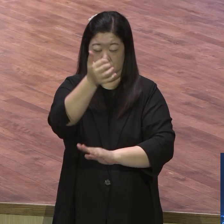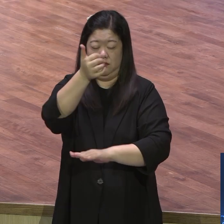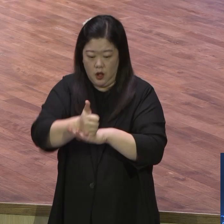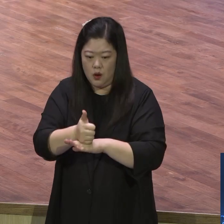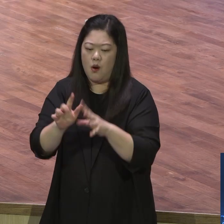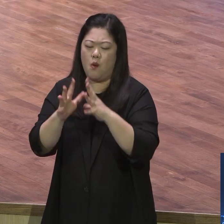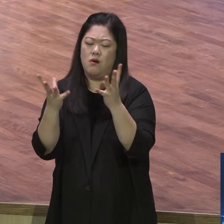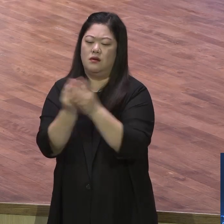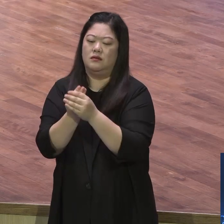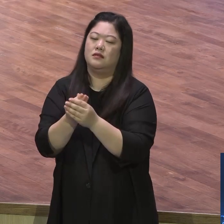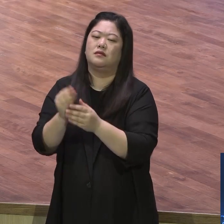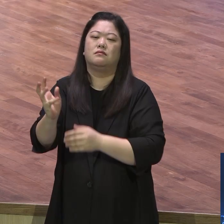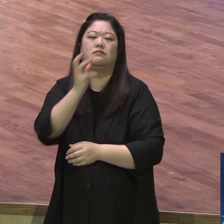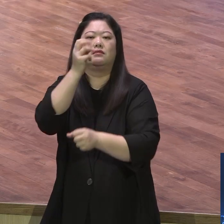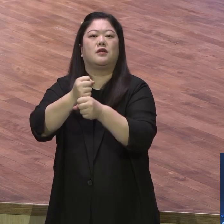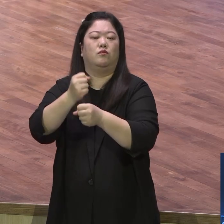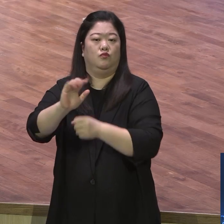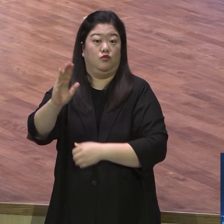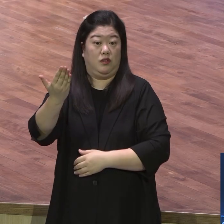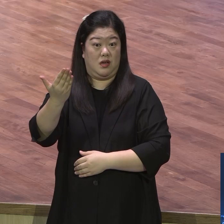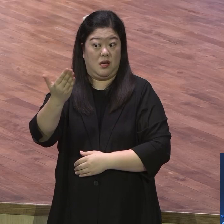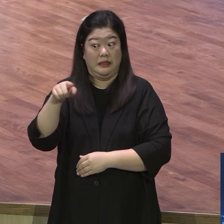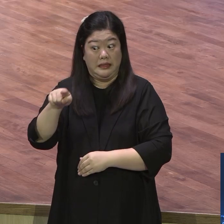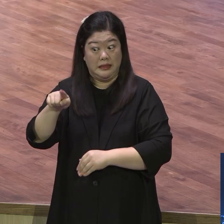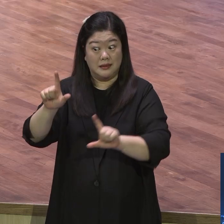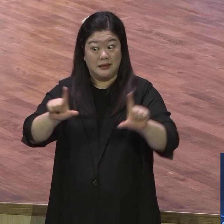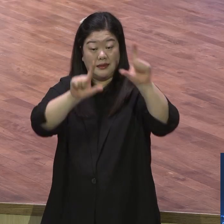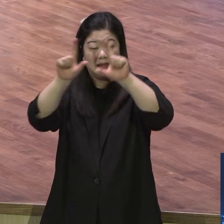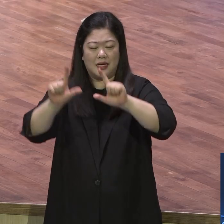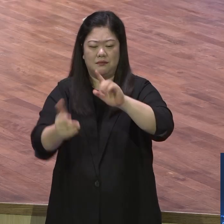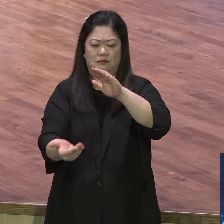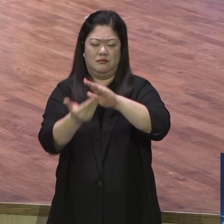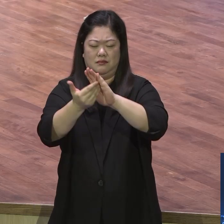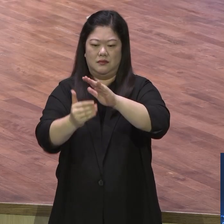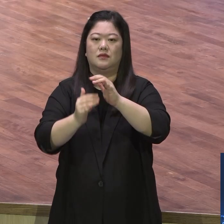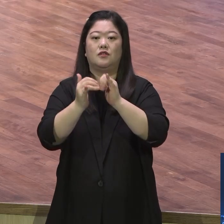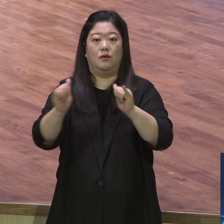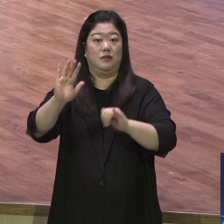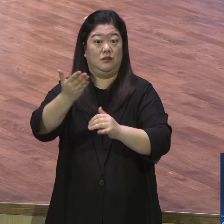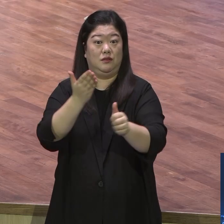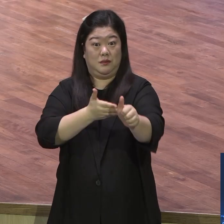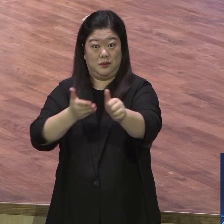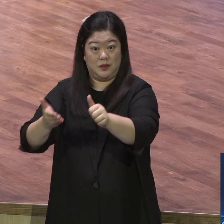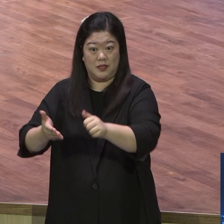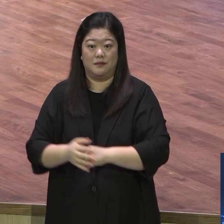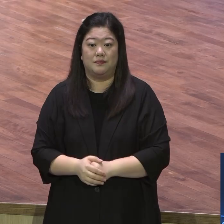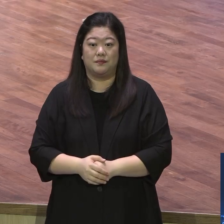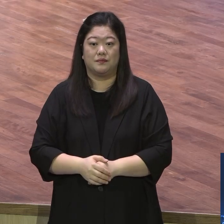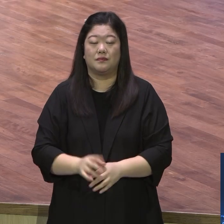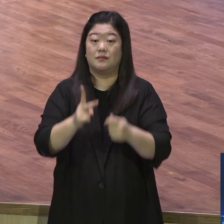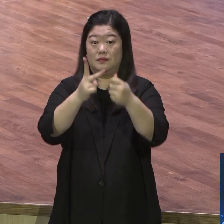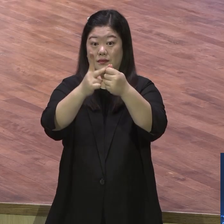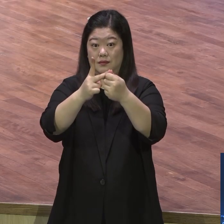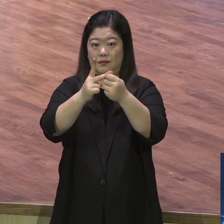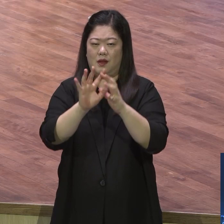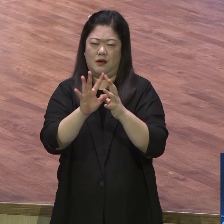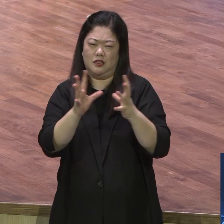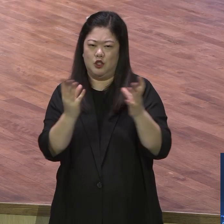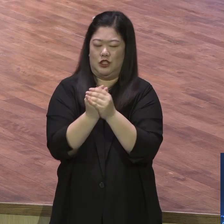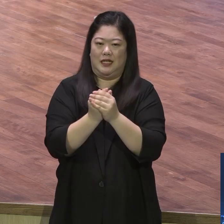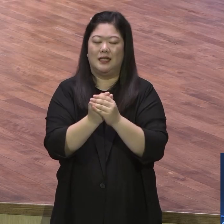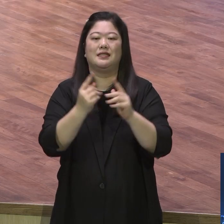이런 선빈 이런 인생 되시기를 제목으로 축복합니다 두 번째로 절대 치유입니다